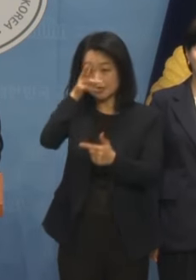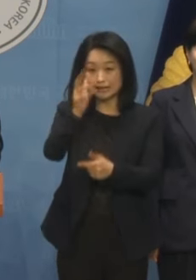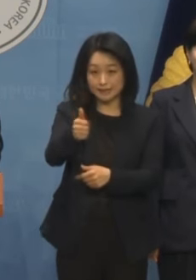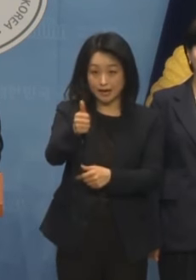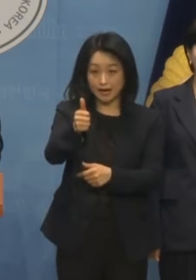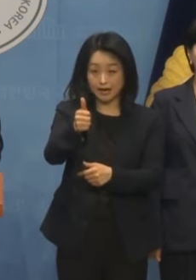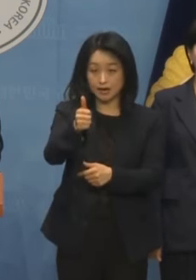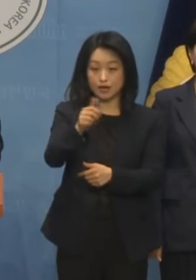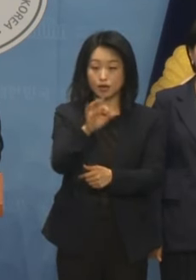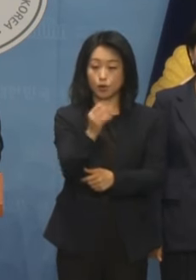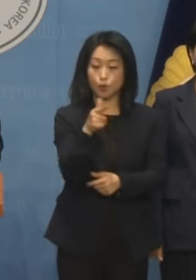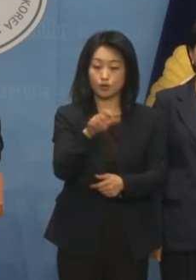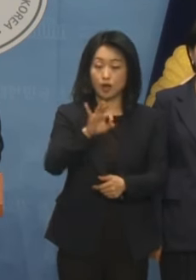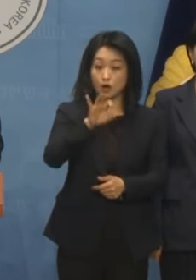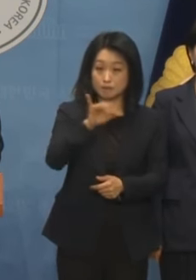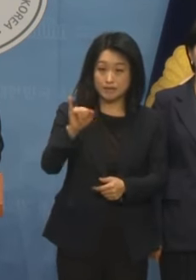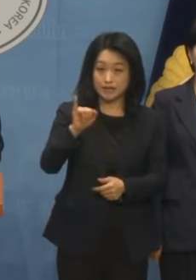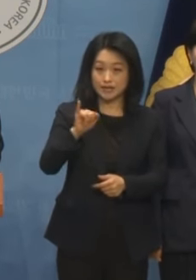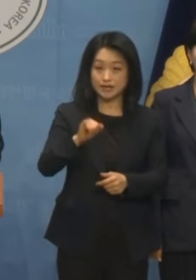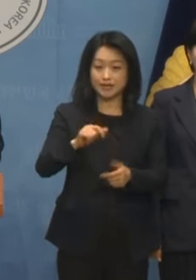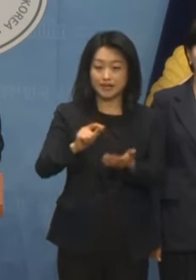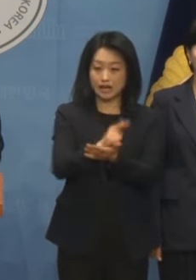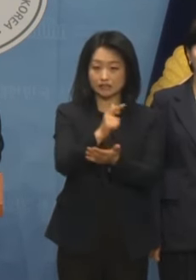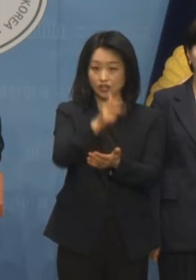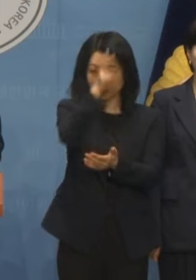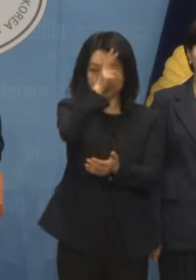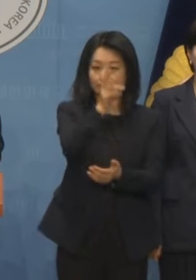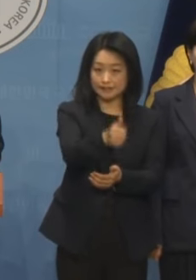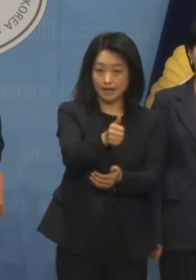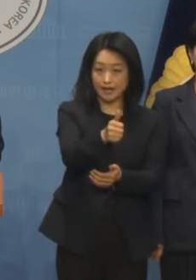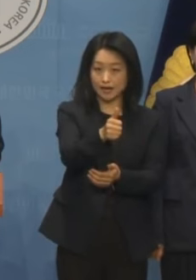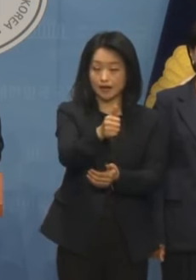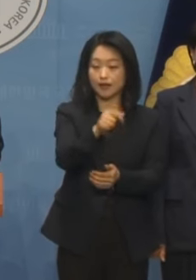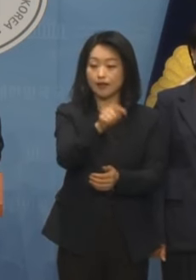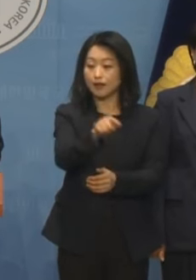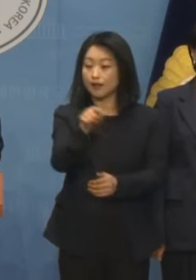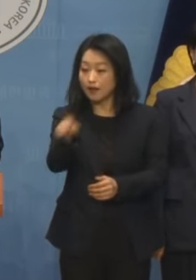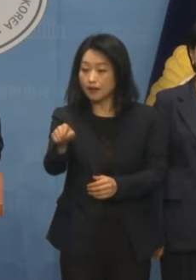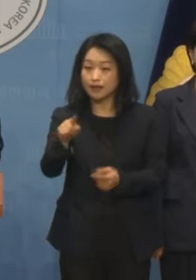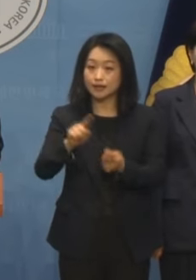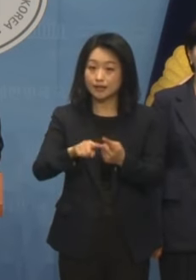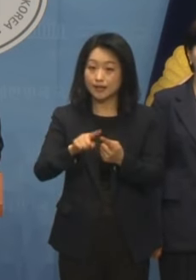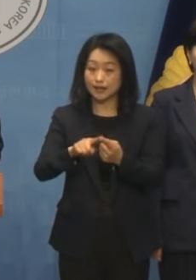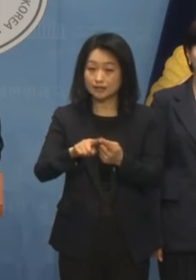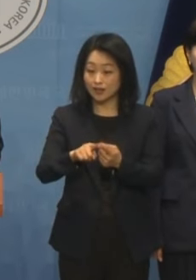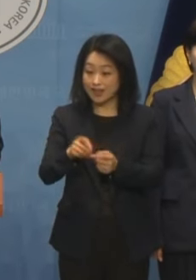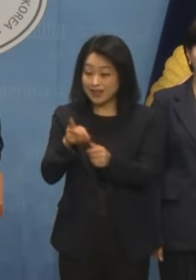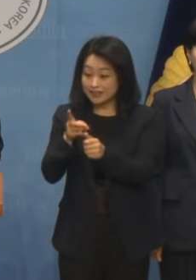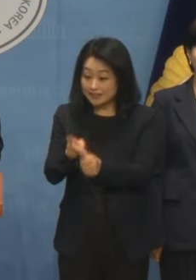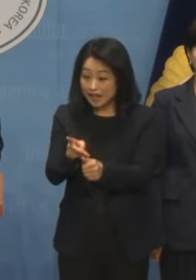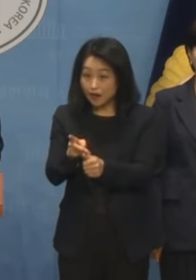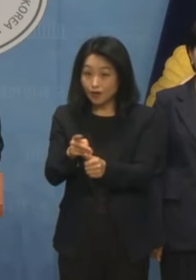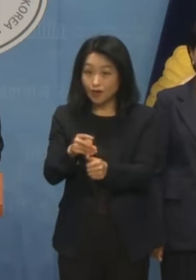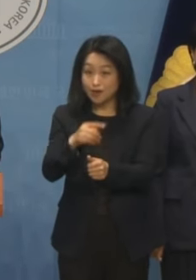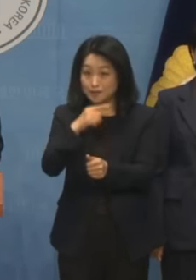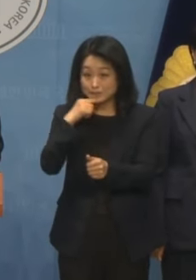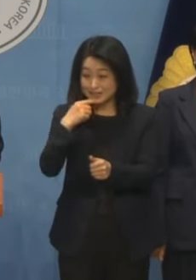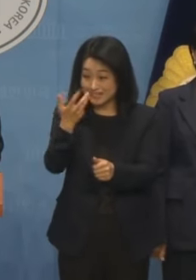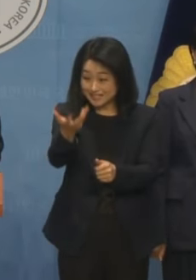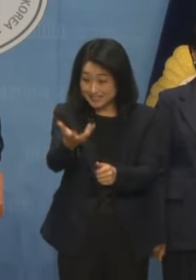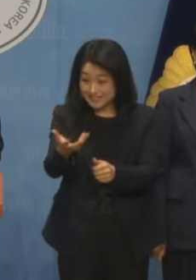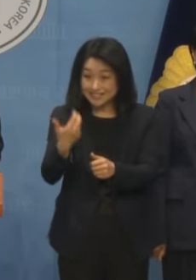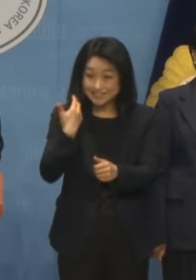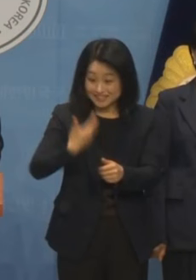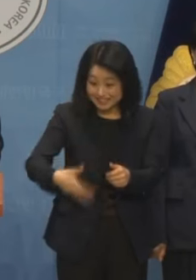오경미 전 부산 강서경찰서장 그리고 관계자 등에 대한 테러 현장 증거 인멸 혐의 관련